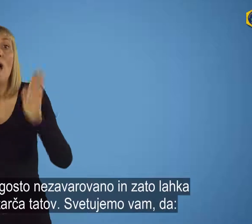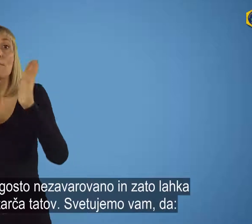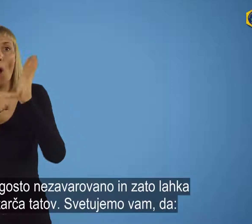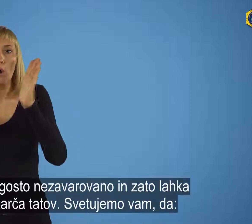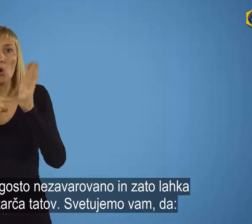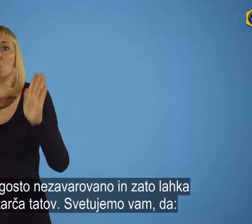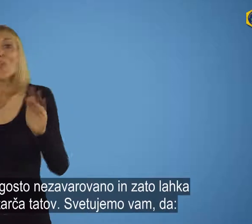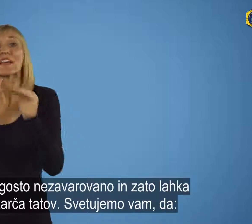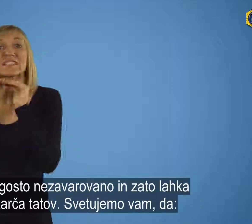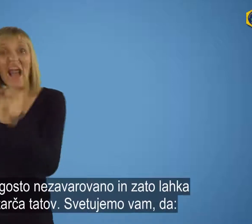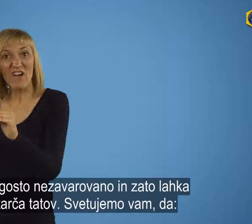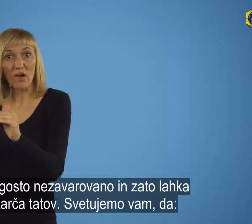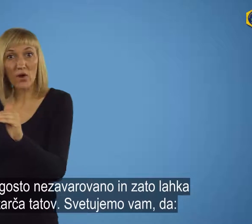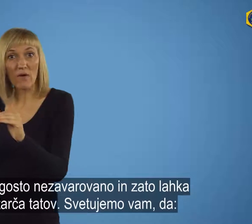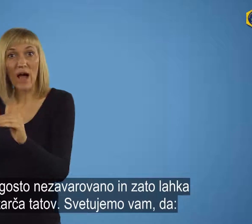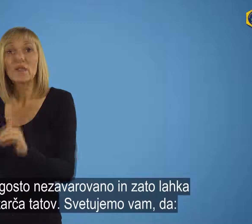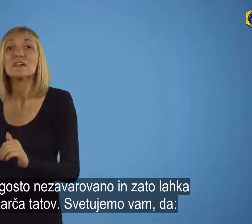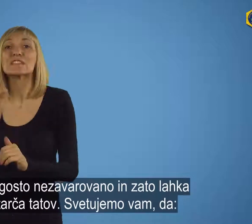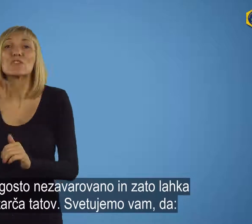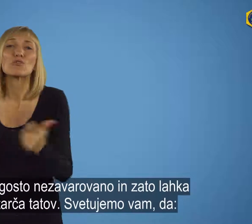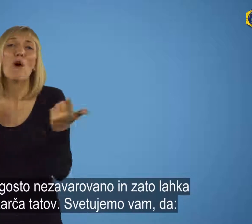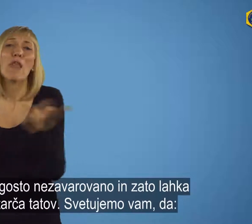zato lahka tarča tatov.